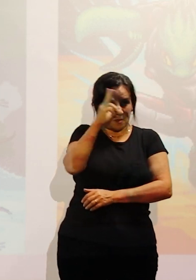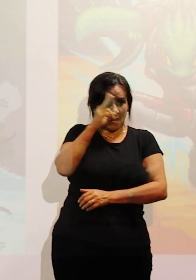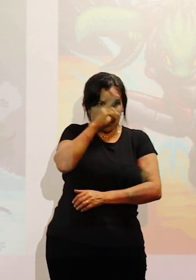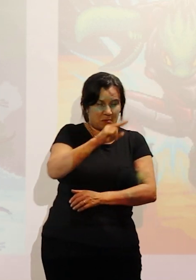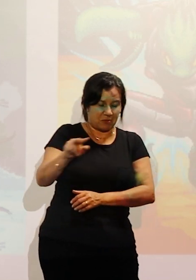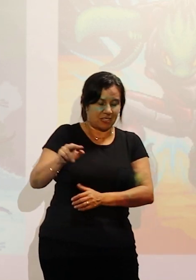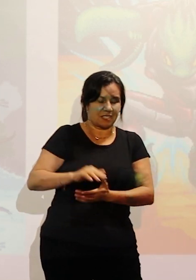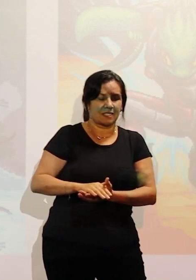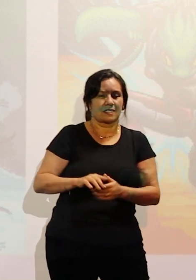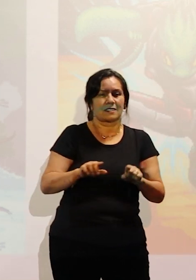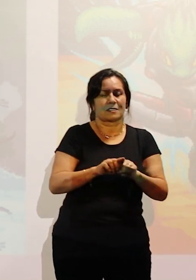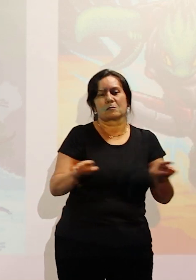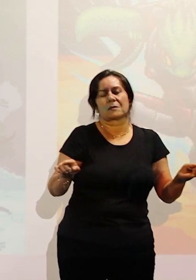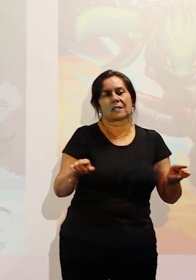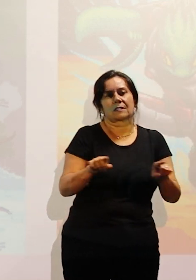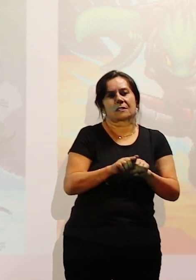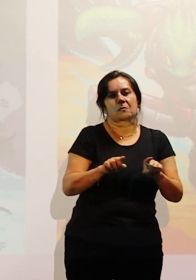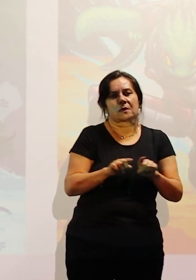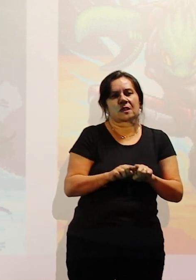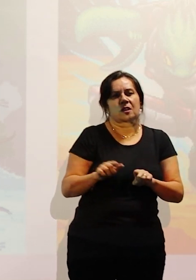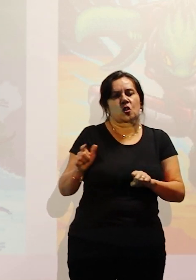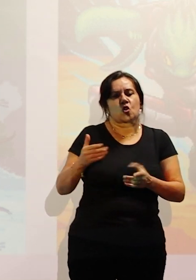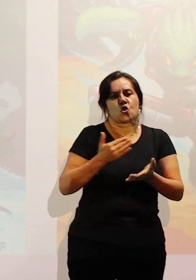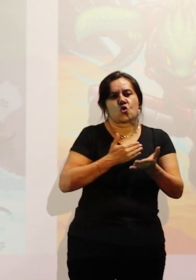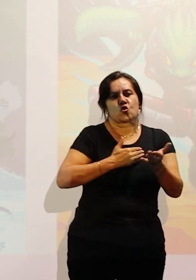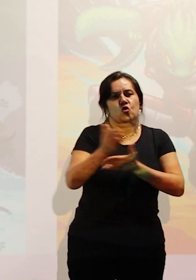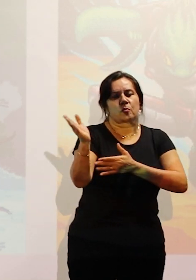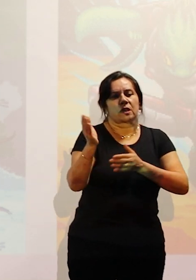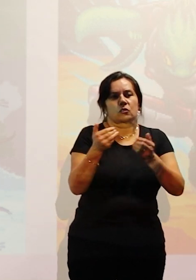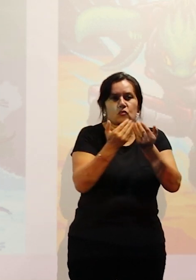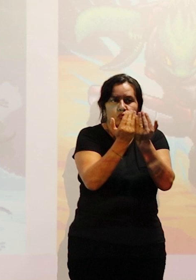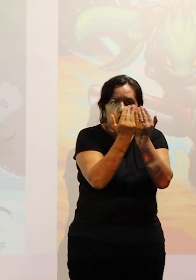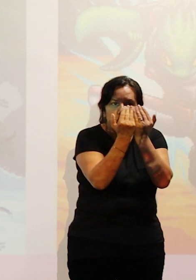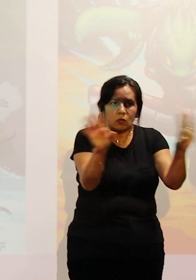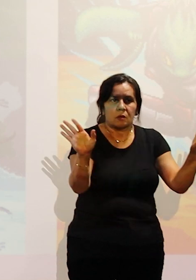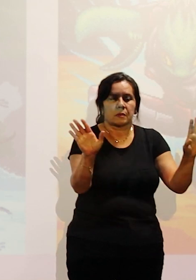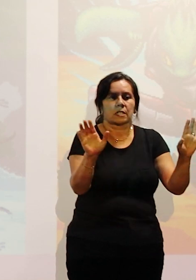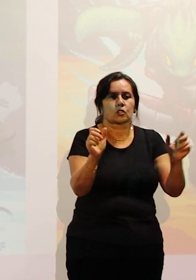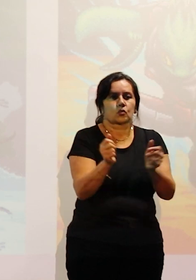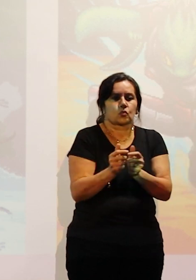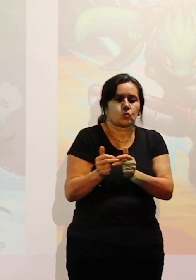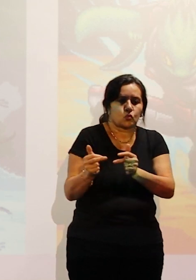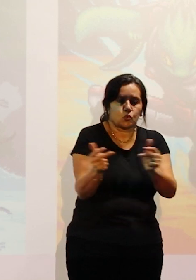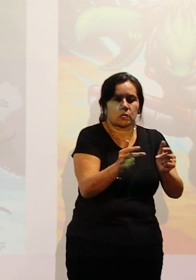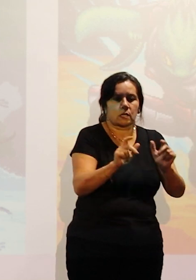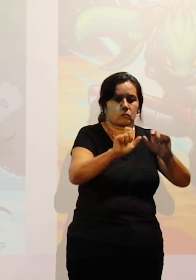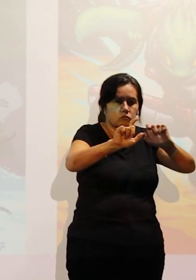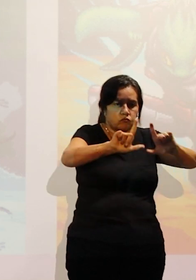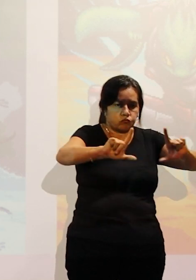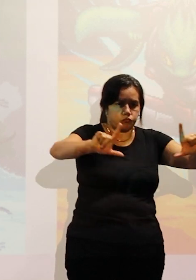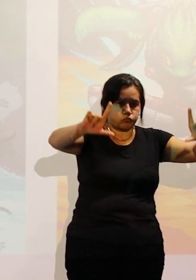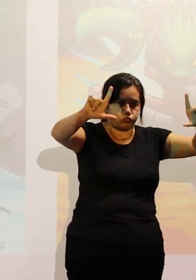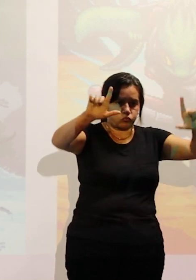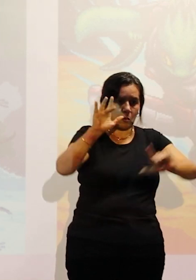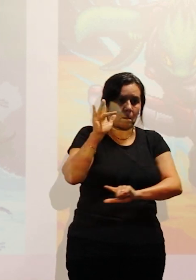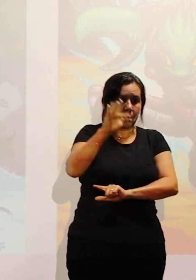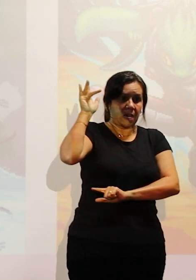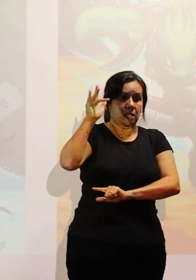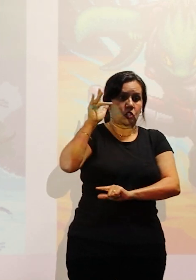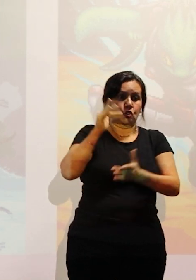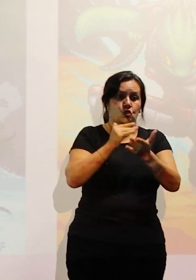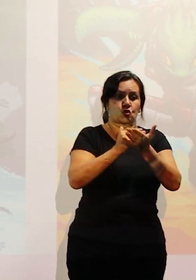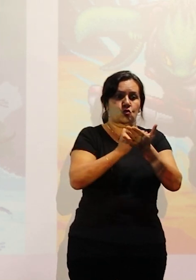montaria. E era uma parte da abertura, na realidade. A capa do jogo era um print meio da